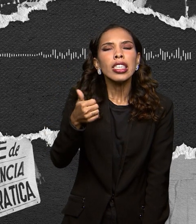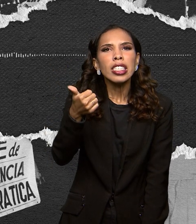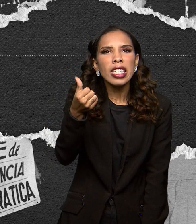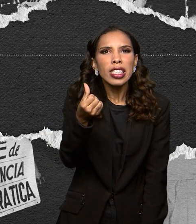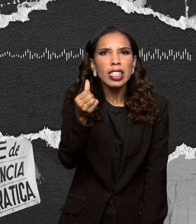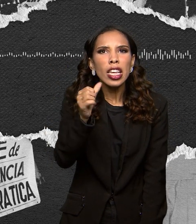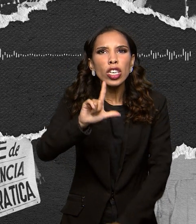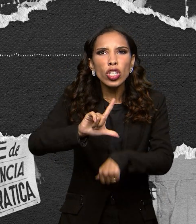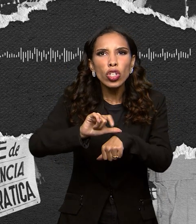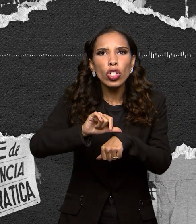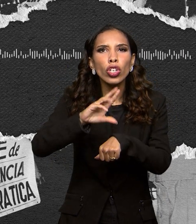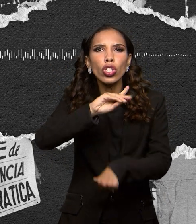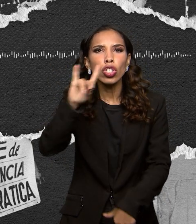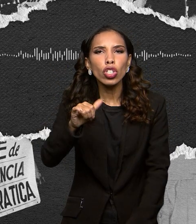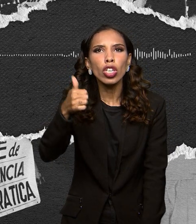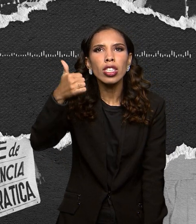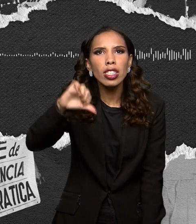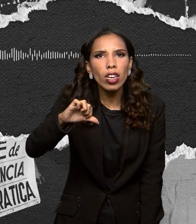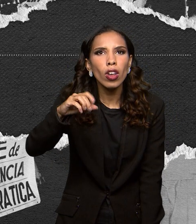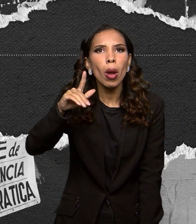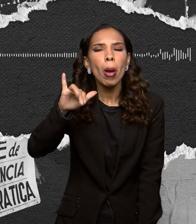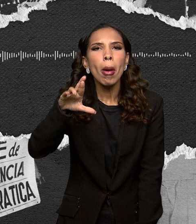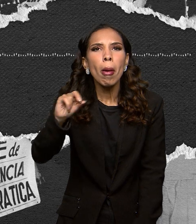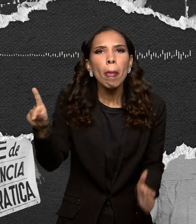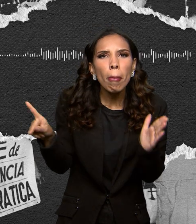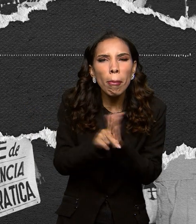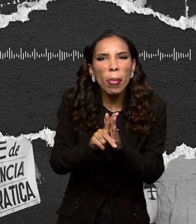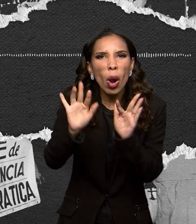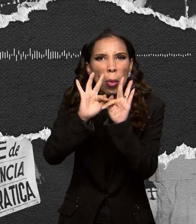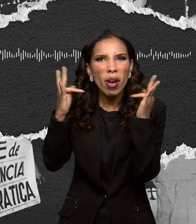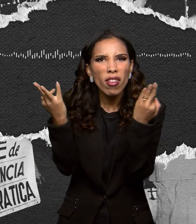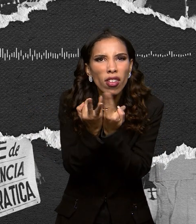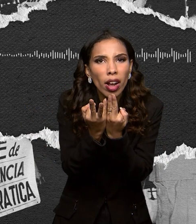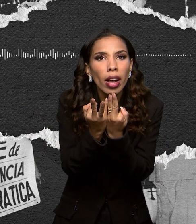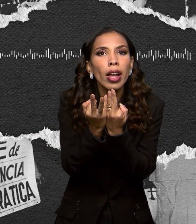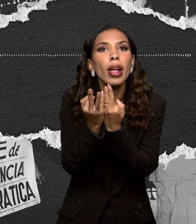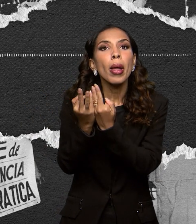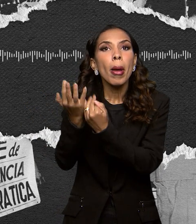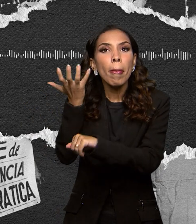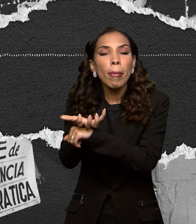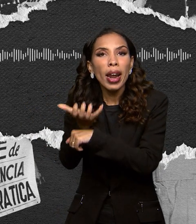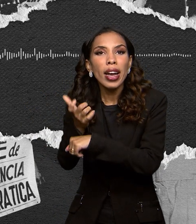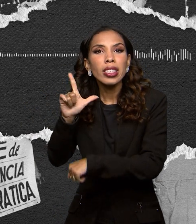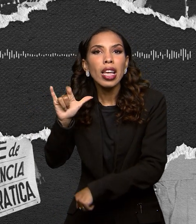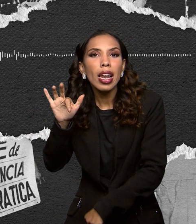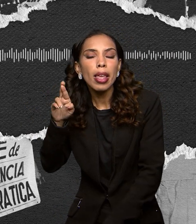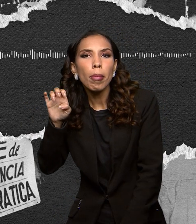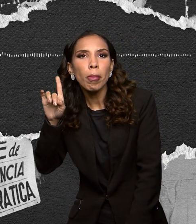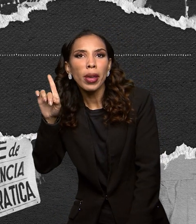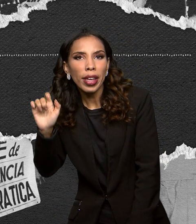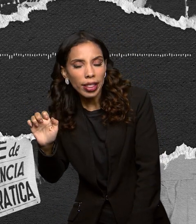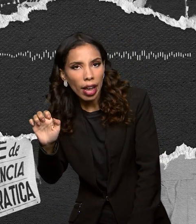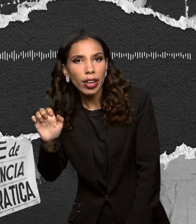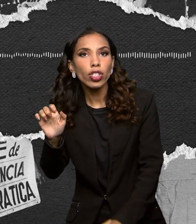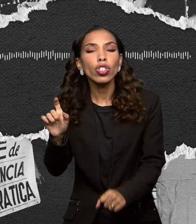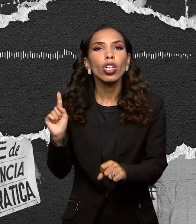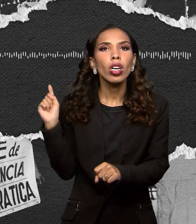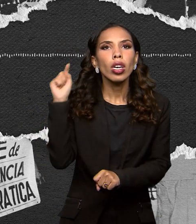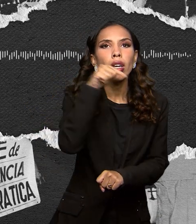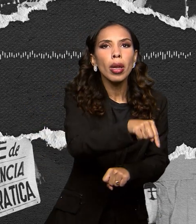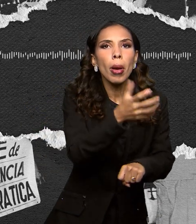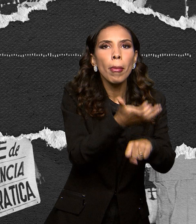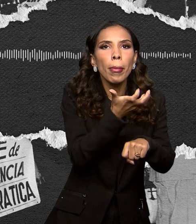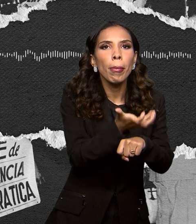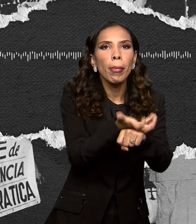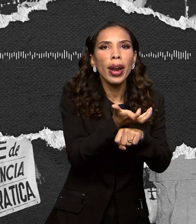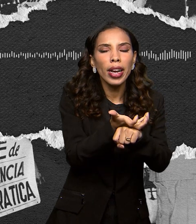de março, dia do padroeiro da família, saindo da Praça da Liberdade para a Praça da Sé. Marchando